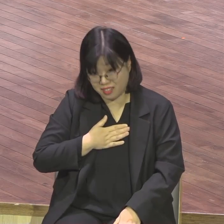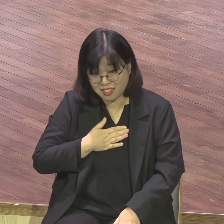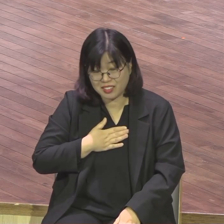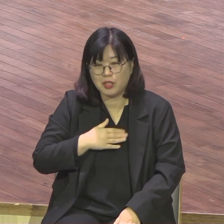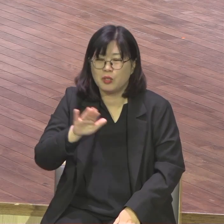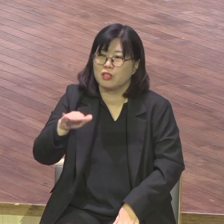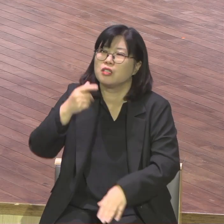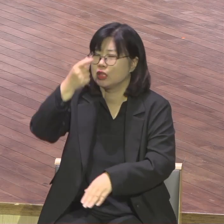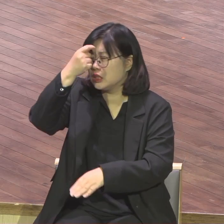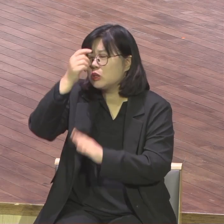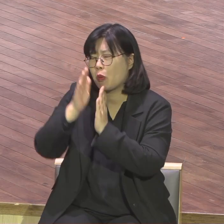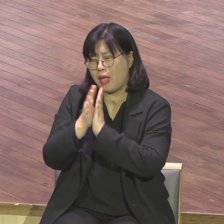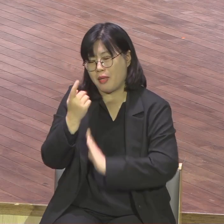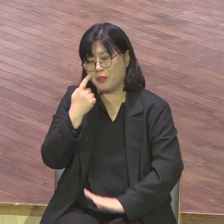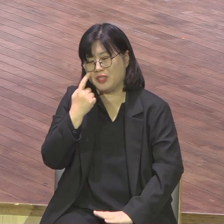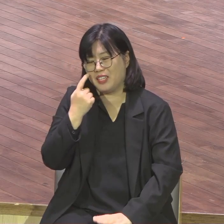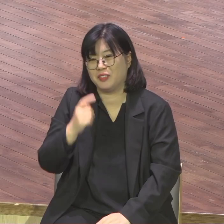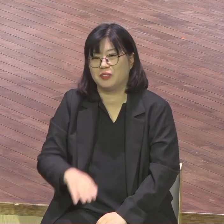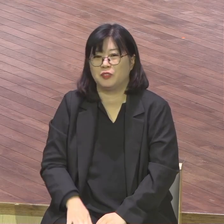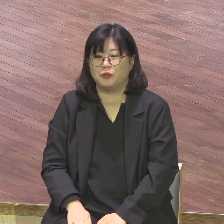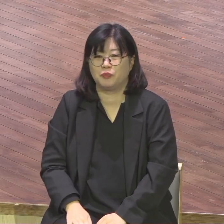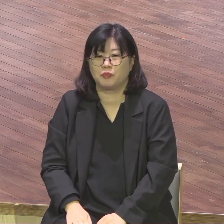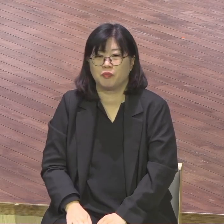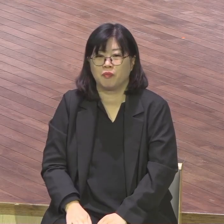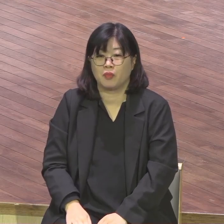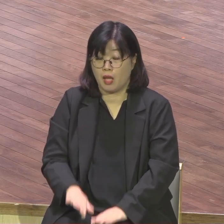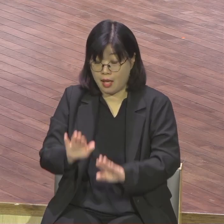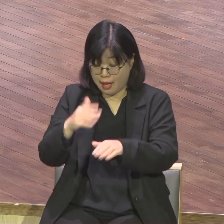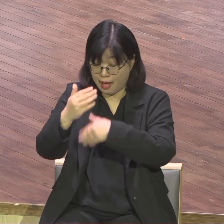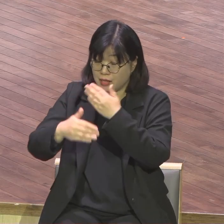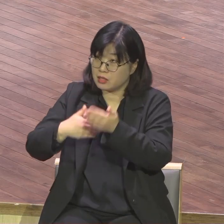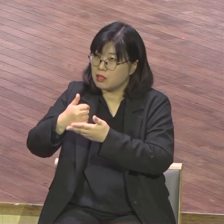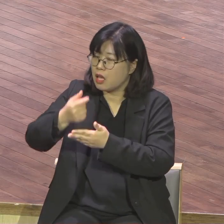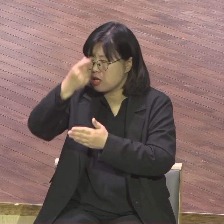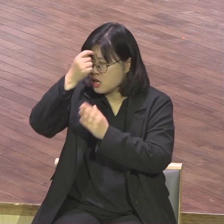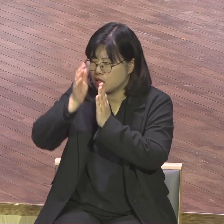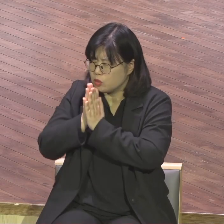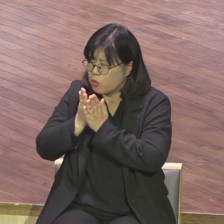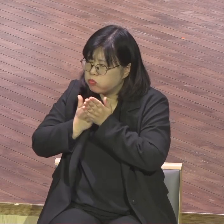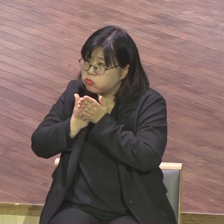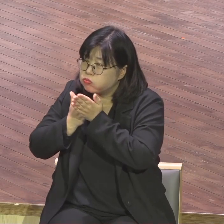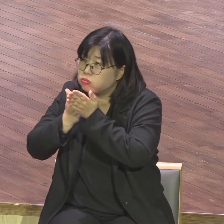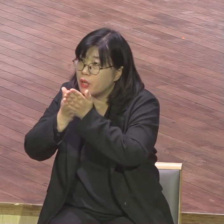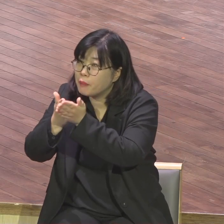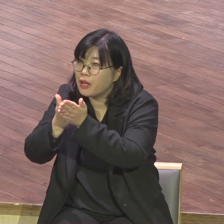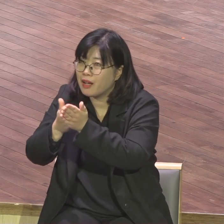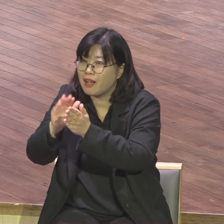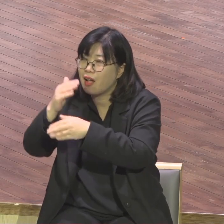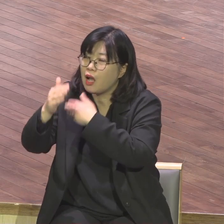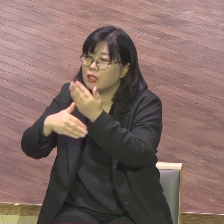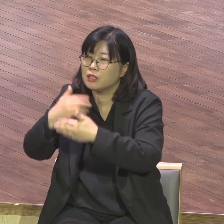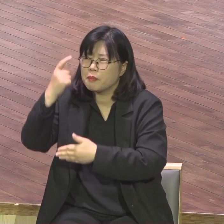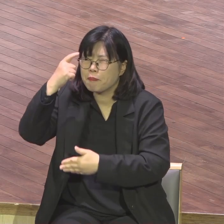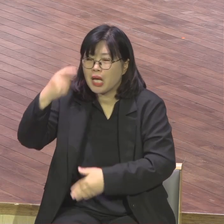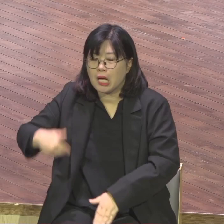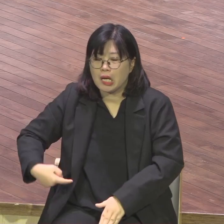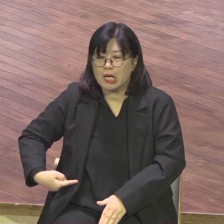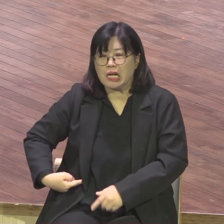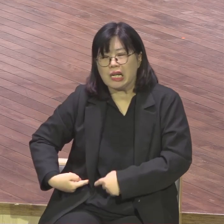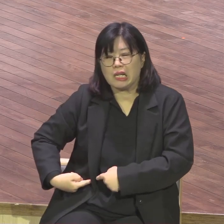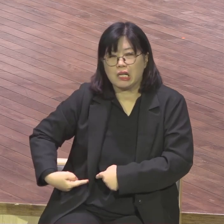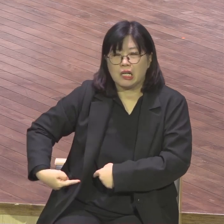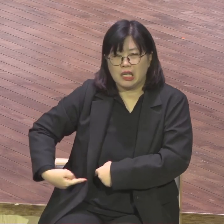예배도 안 받아. 화해하고 와. 그런다니까요. 기도 안 하니까 몰라서 그렇지. 기도하면 성령이 깨닫게